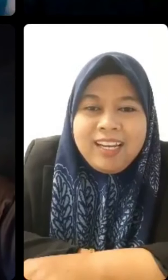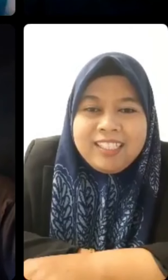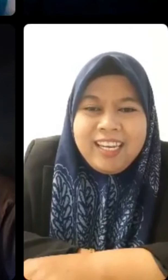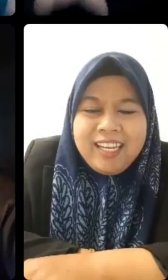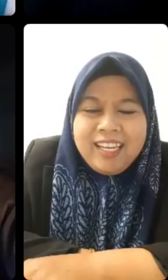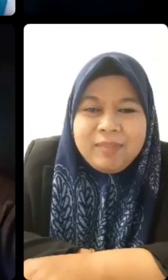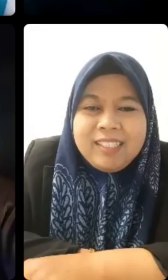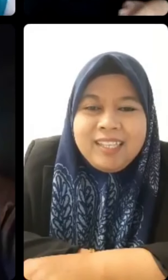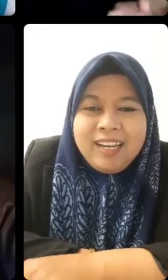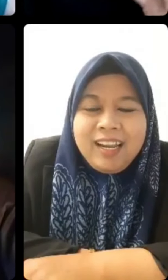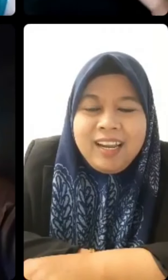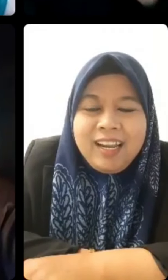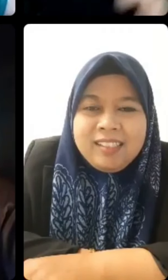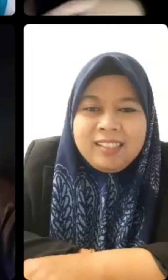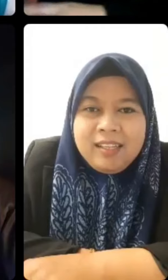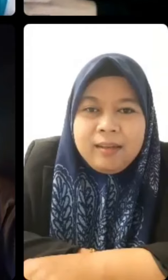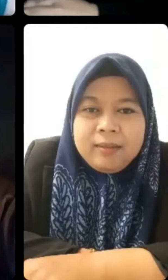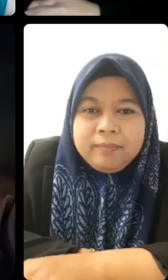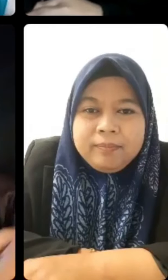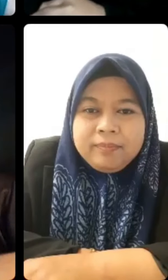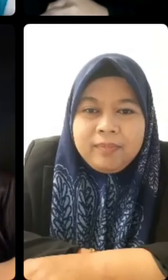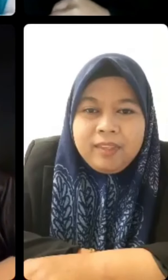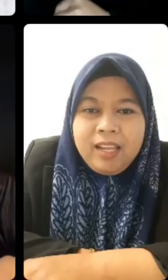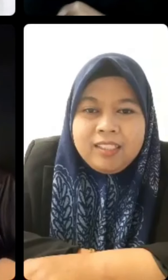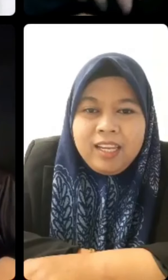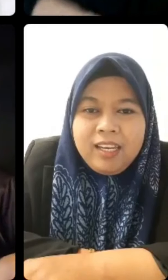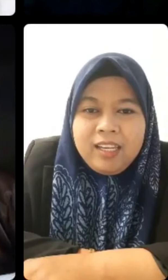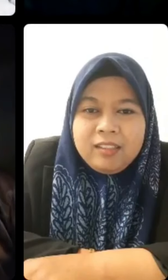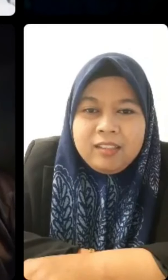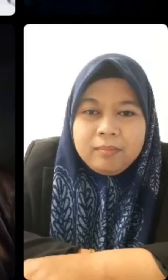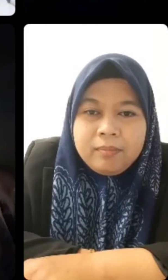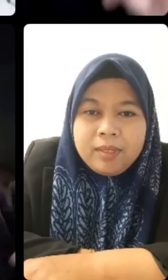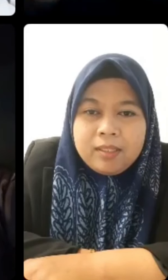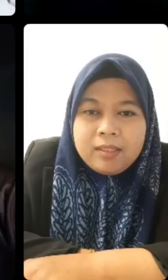bahasa isyarat dengan Cik Nis, bahasa isyarat asas. Dan